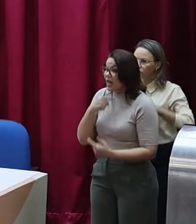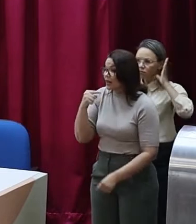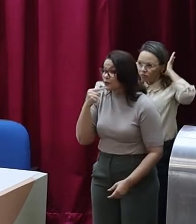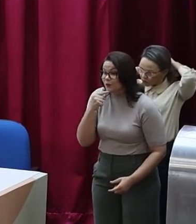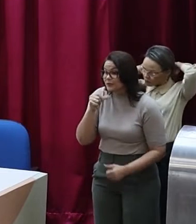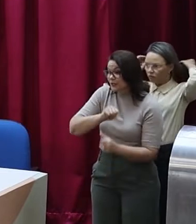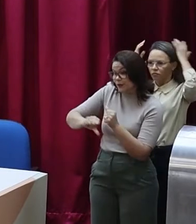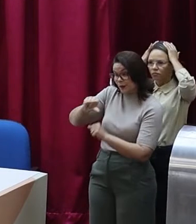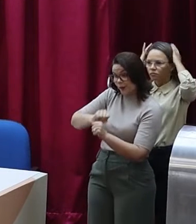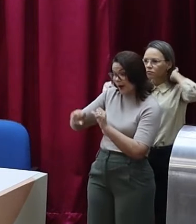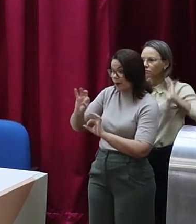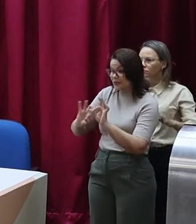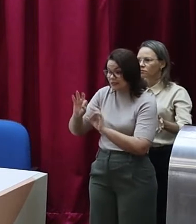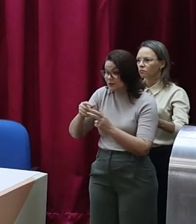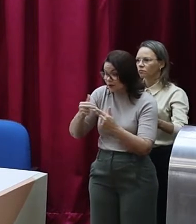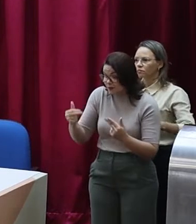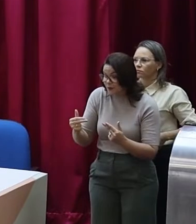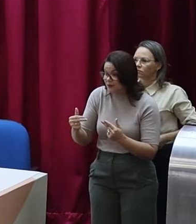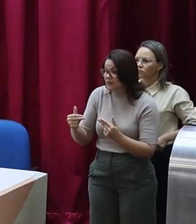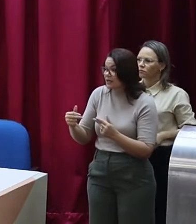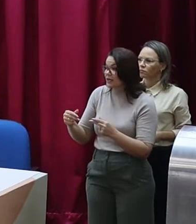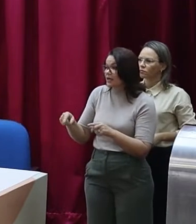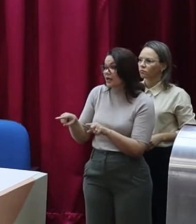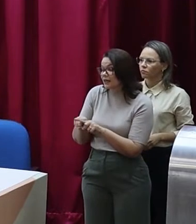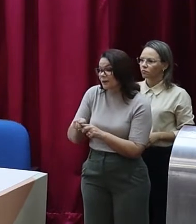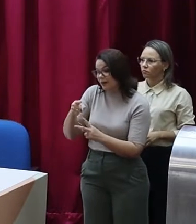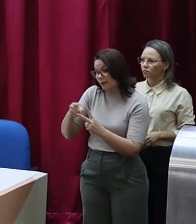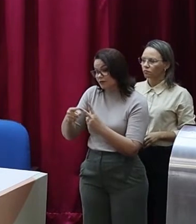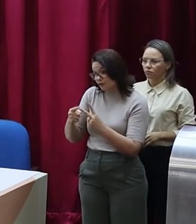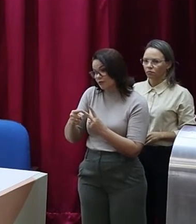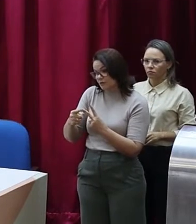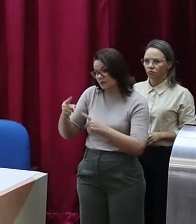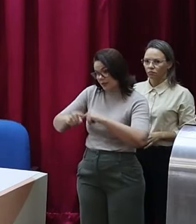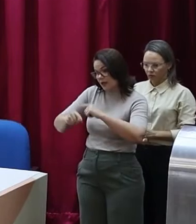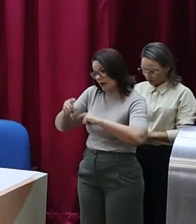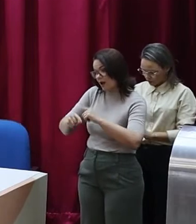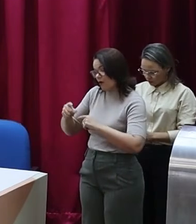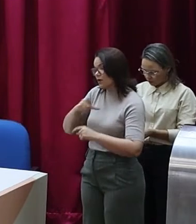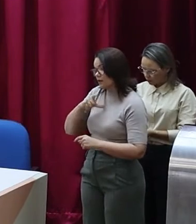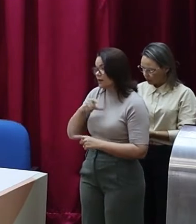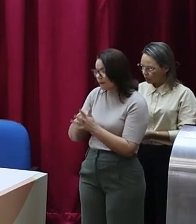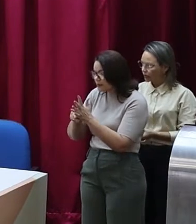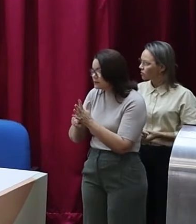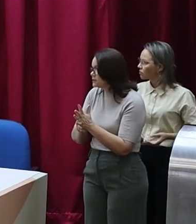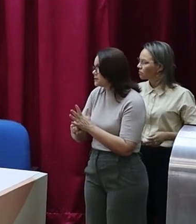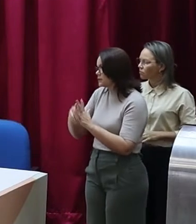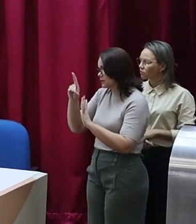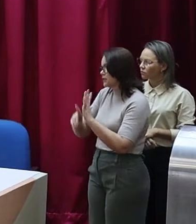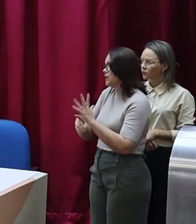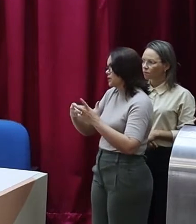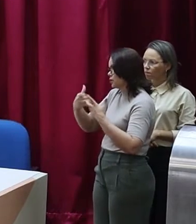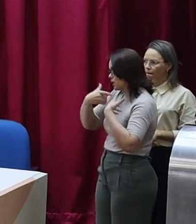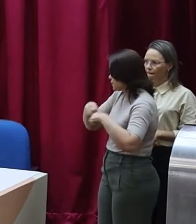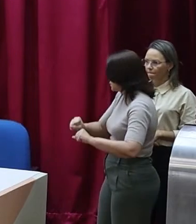das coisas, e as políticas transformativas. Então, são mais 2 instrumentos que nós estamos levando em consideração na nossa pesquisa sobre direito linguístico e